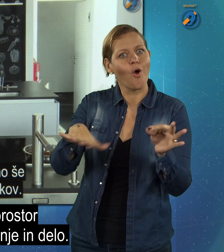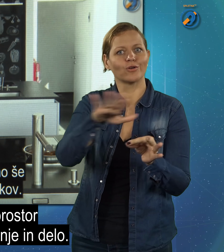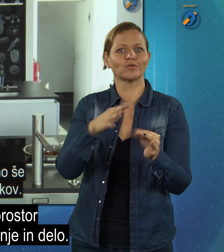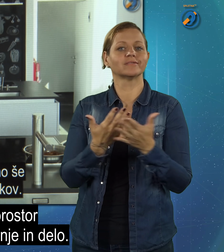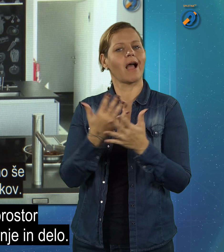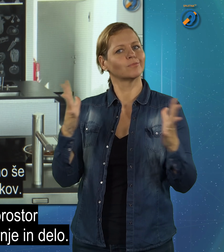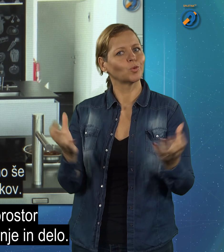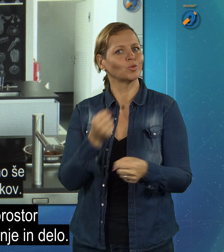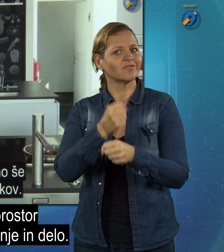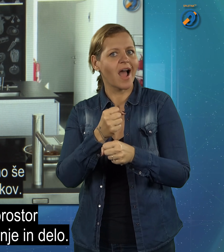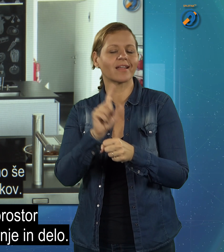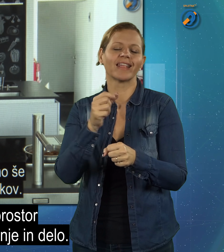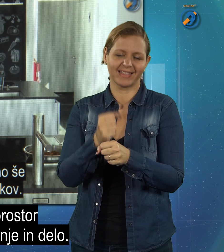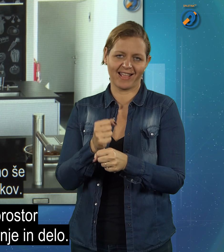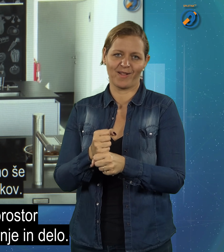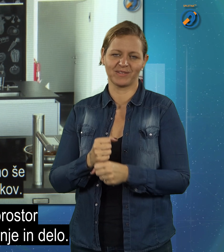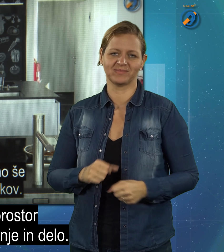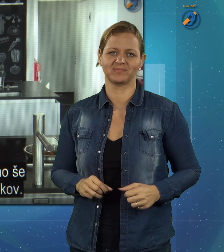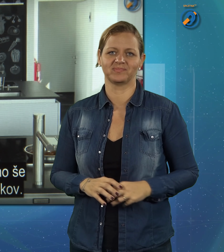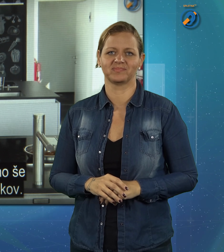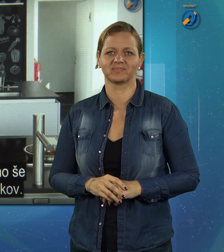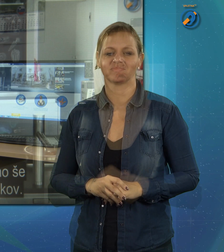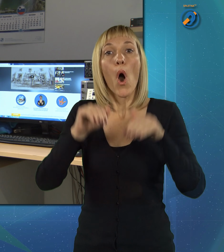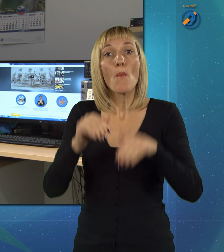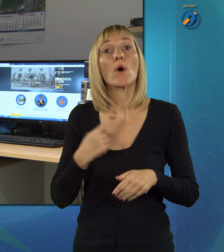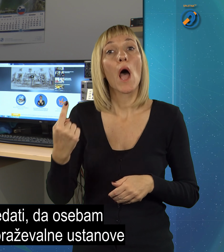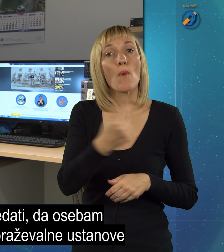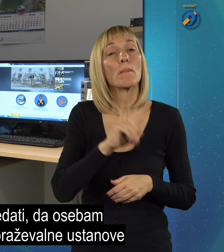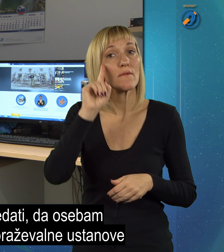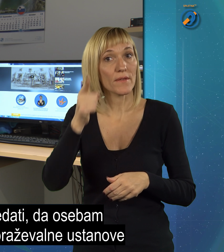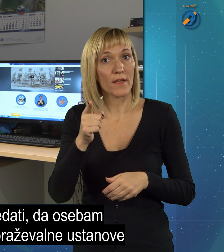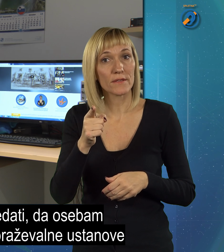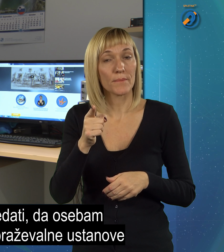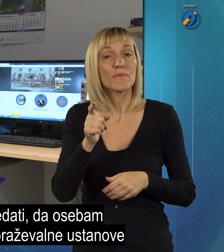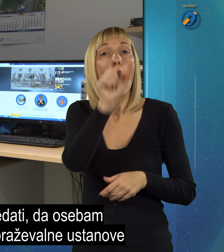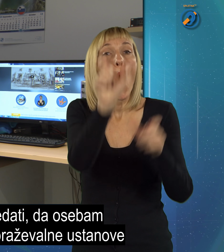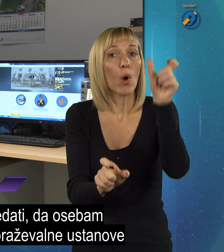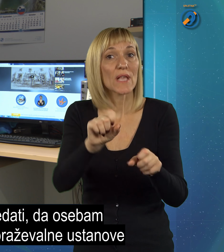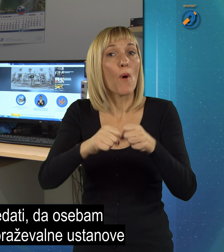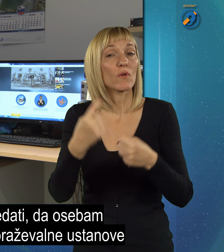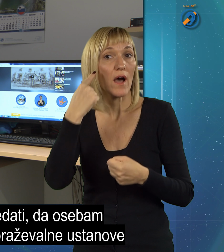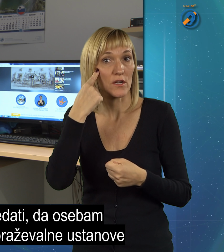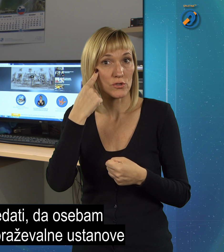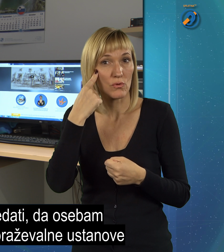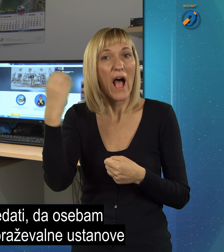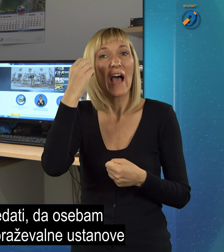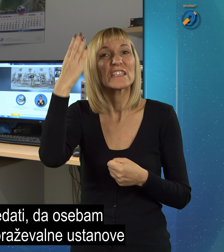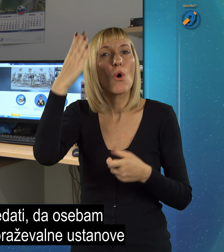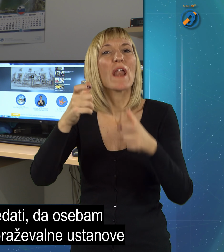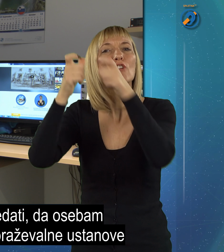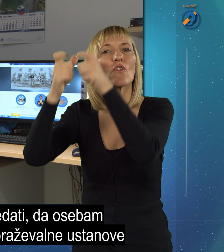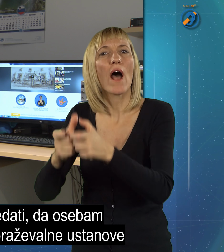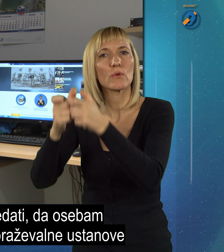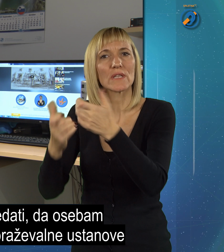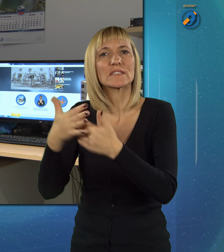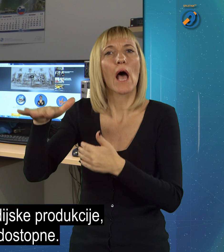nudi tudi prostor za ustvarjanje in delo. Moramo se zavedati, da osebam z okvaro sluha